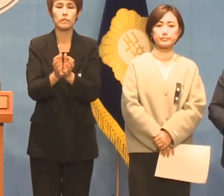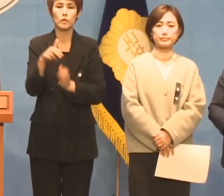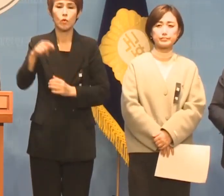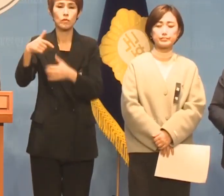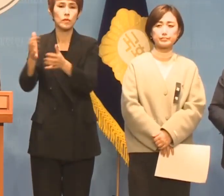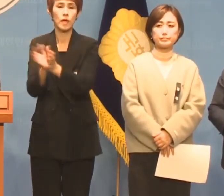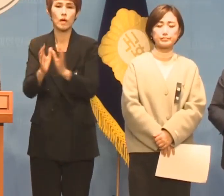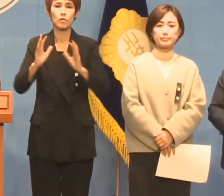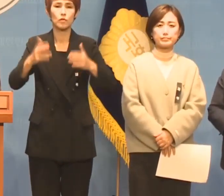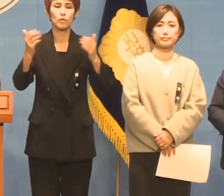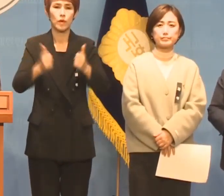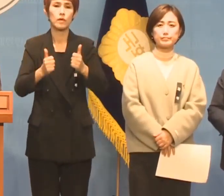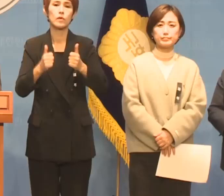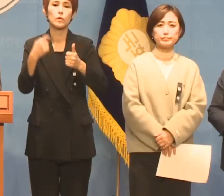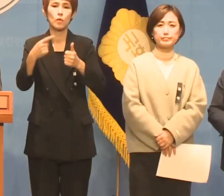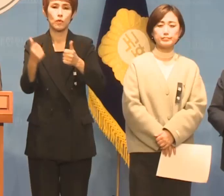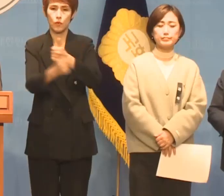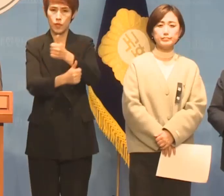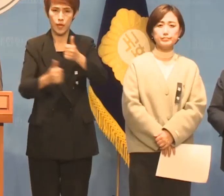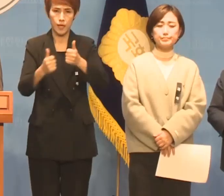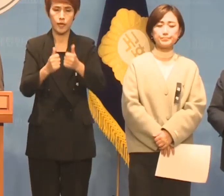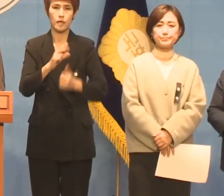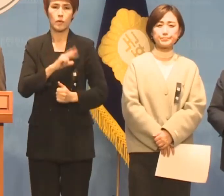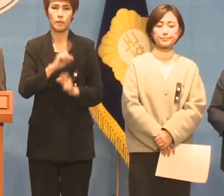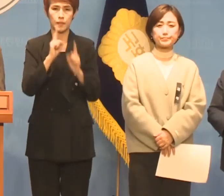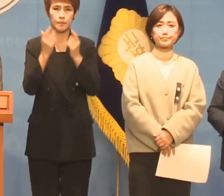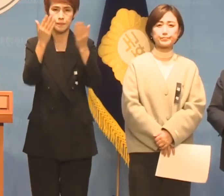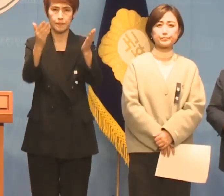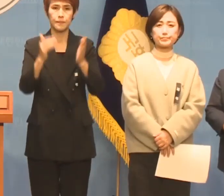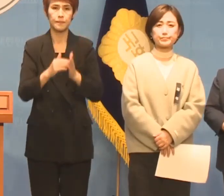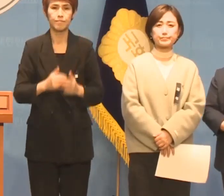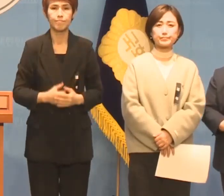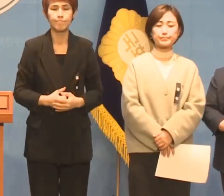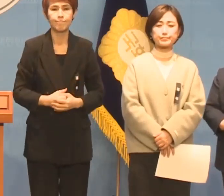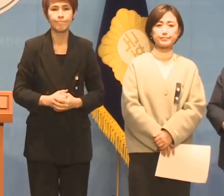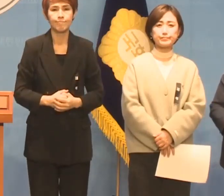조국혁신당 국회 교육위원회 소속 국회의원 일동입니다.